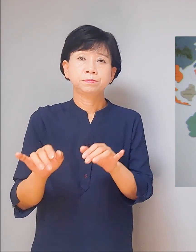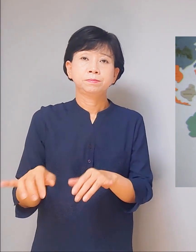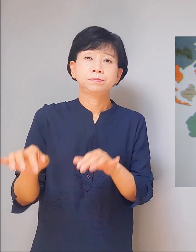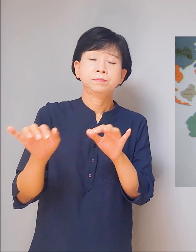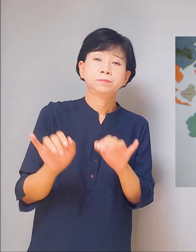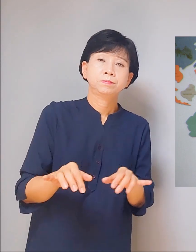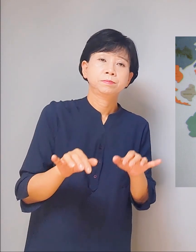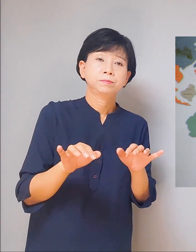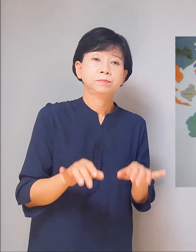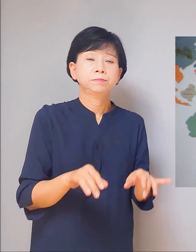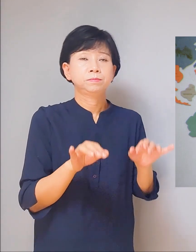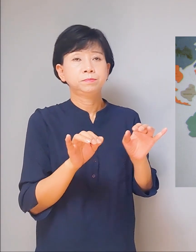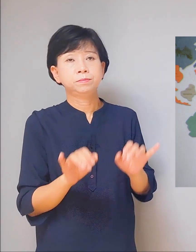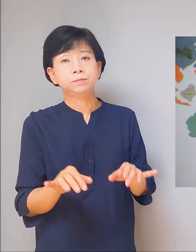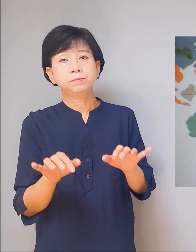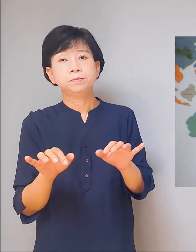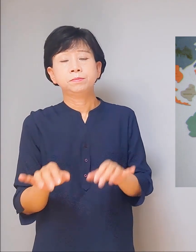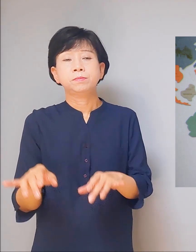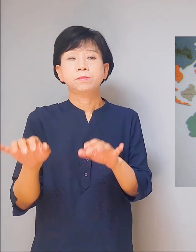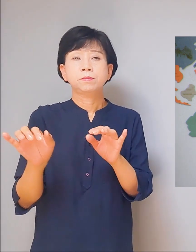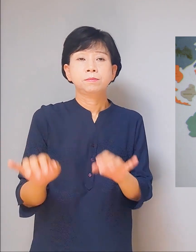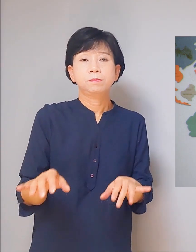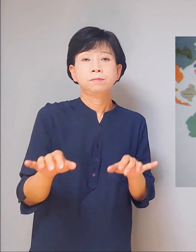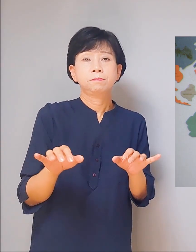우리 앉으시겠습니다.